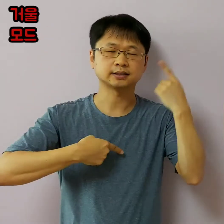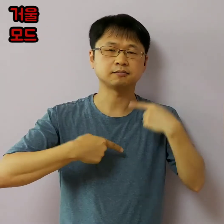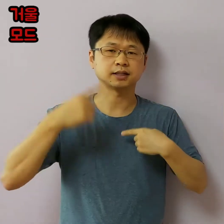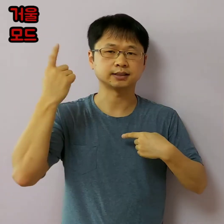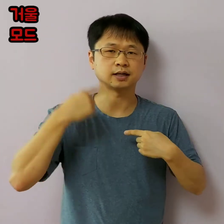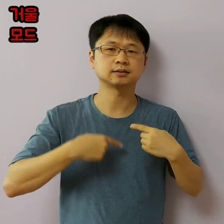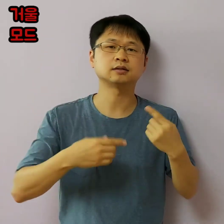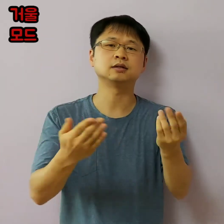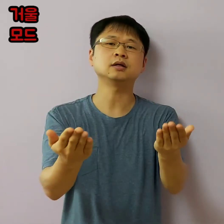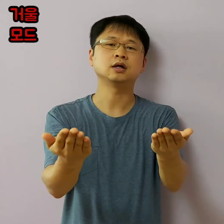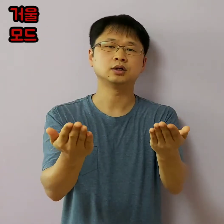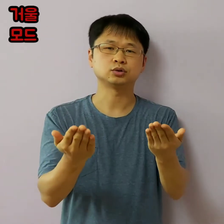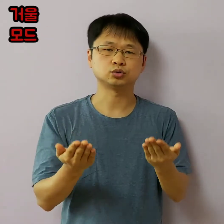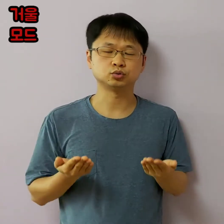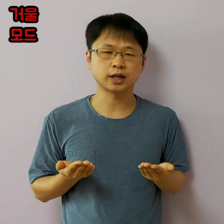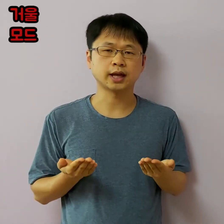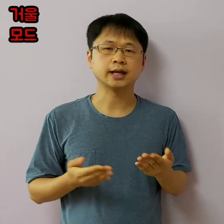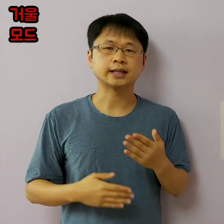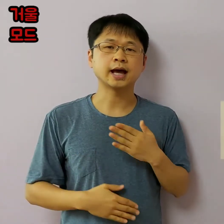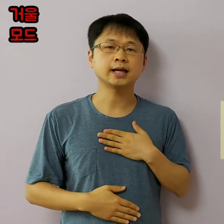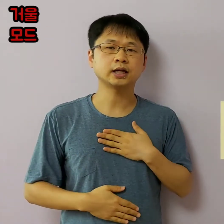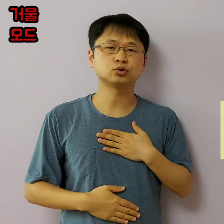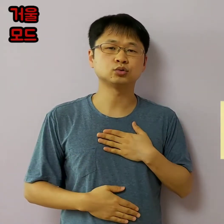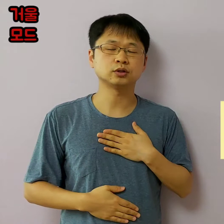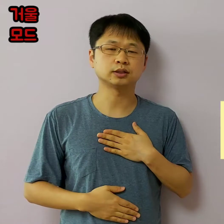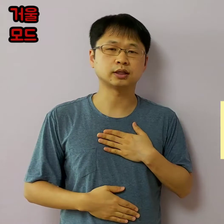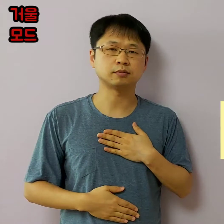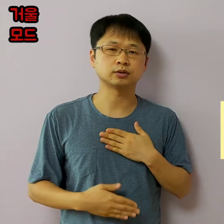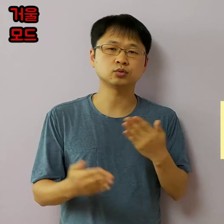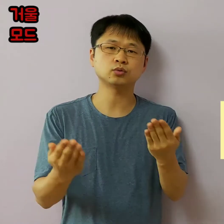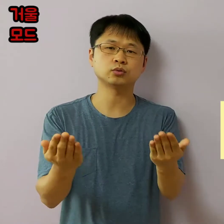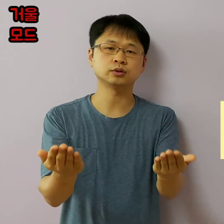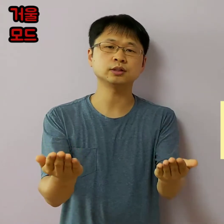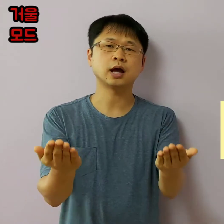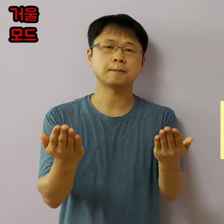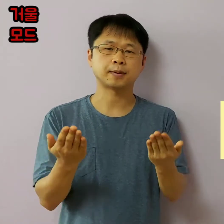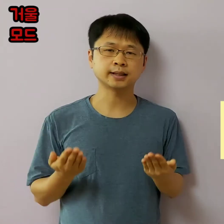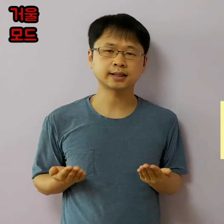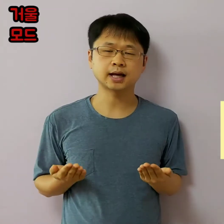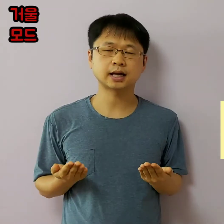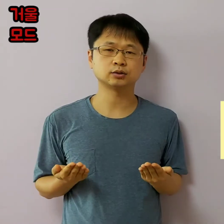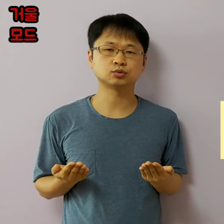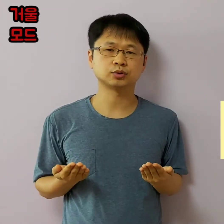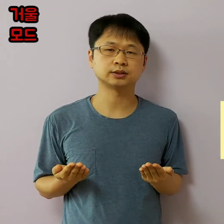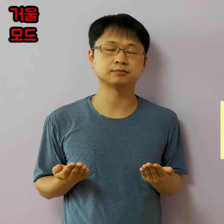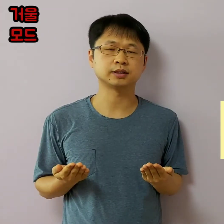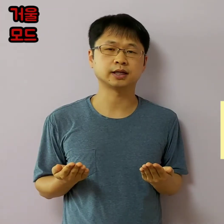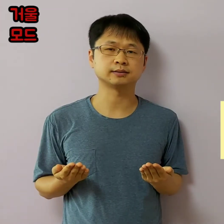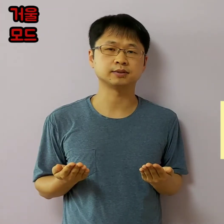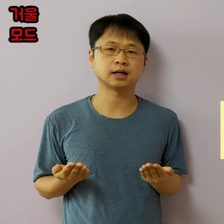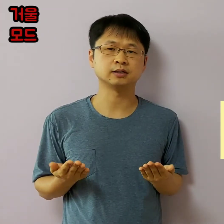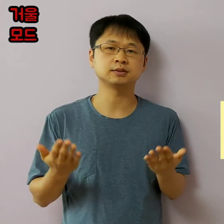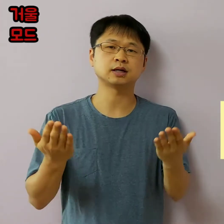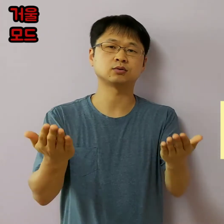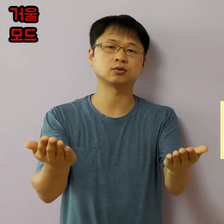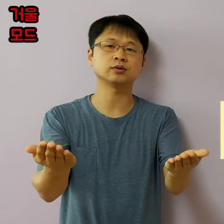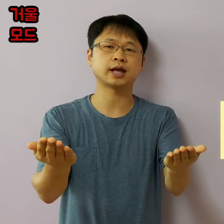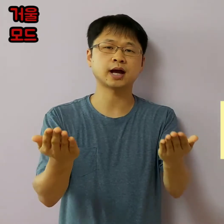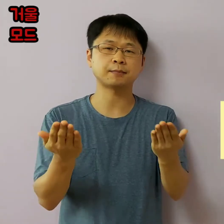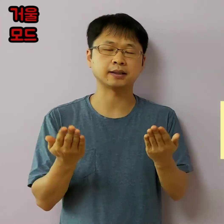상처입니다. 상처를 주네, 나에게 주는 거기 때문에 수어로는 받다라는 수어를 쓰면 되겠습니다. 의미상으로는 내가